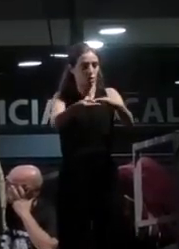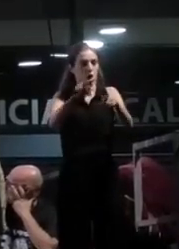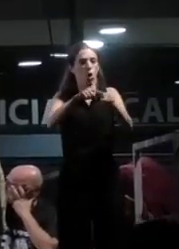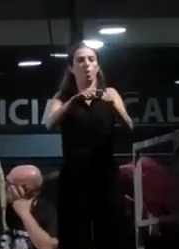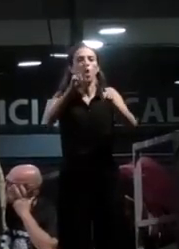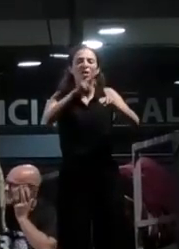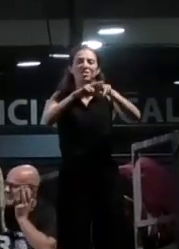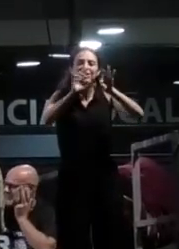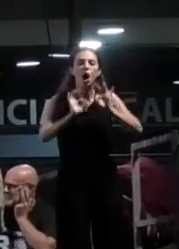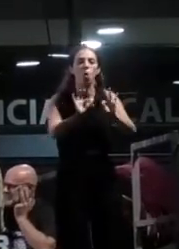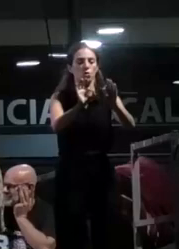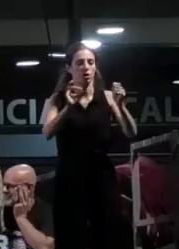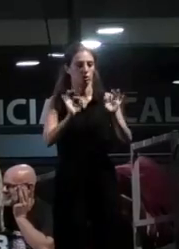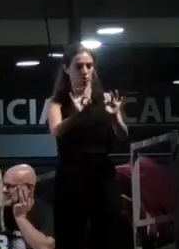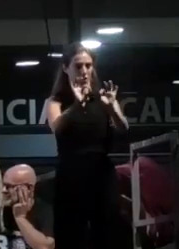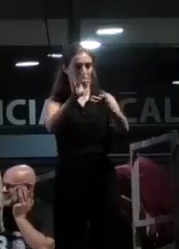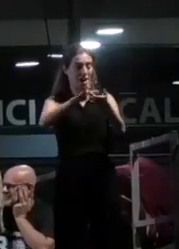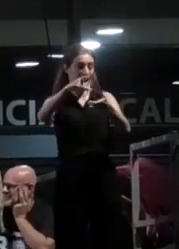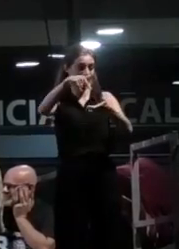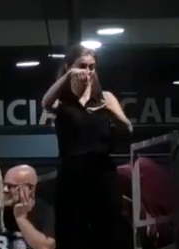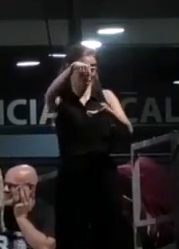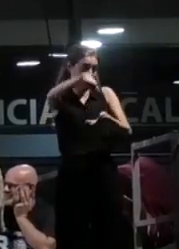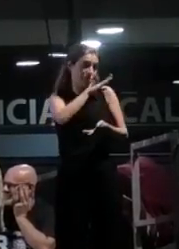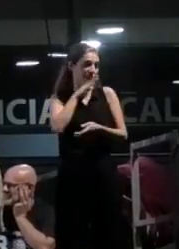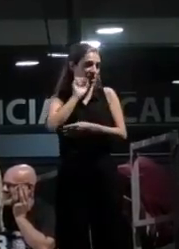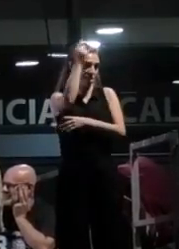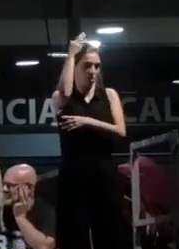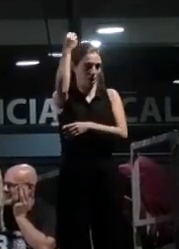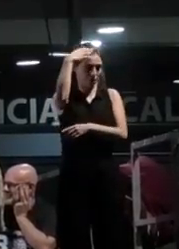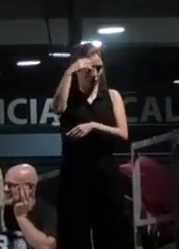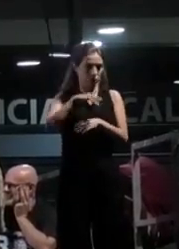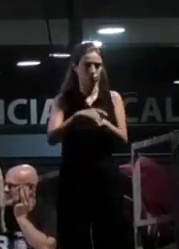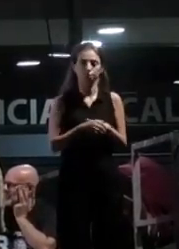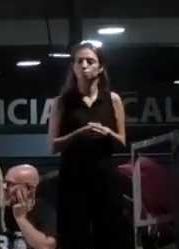acte únic dins la Festa Major de la Mare de Déu de Cambrils.